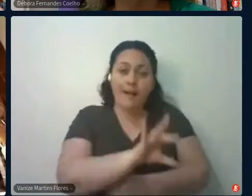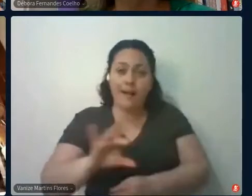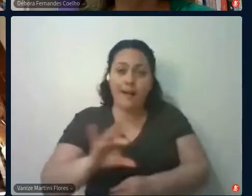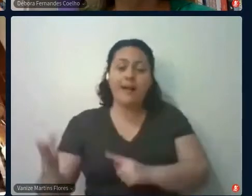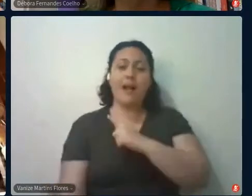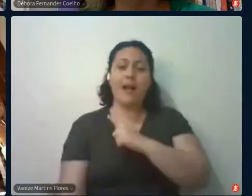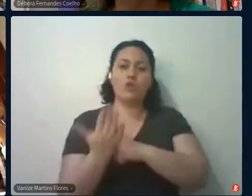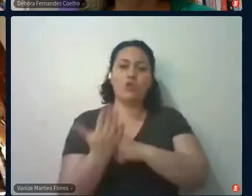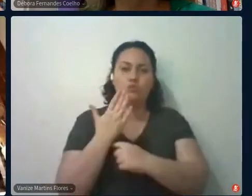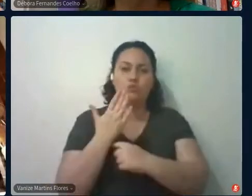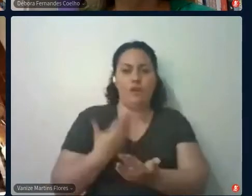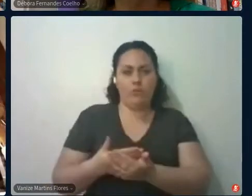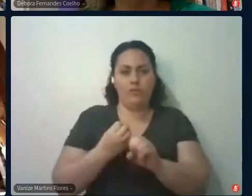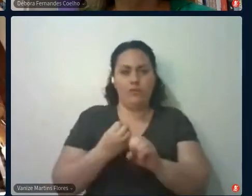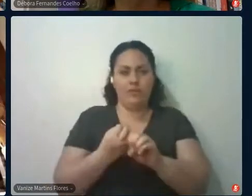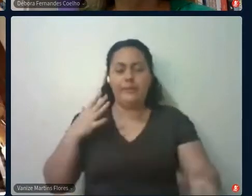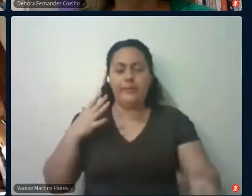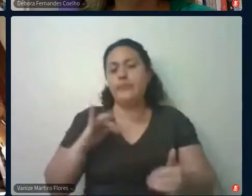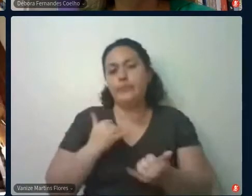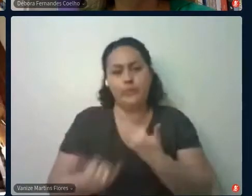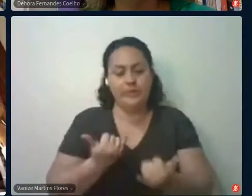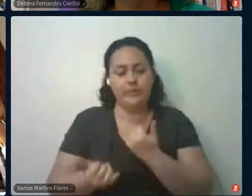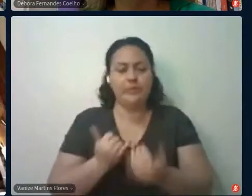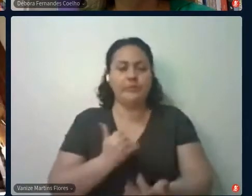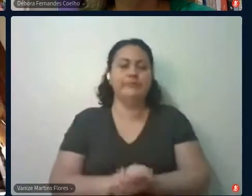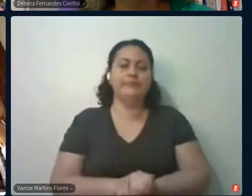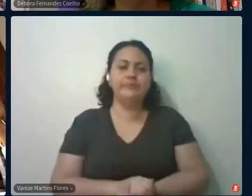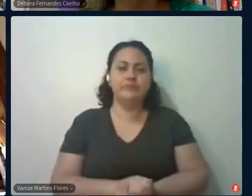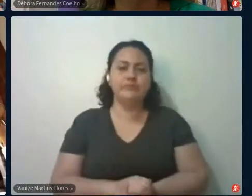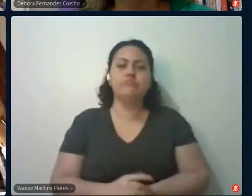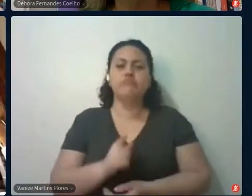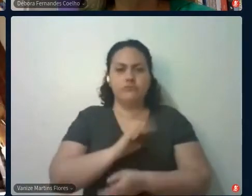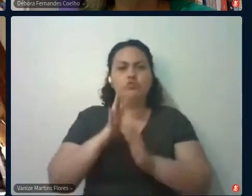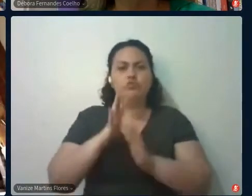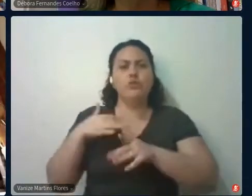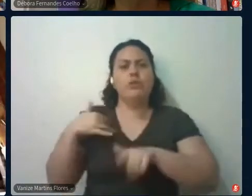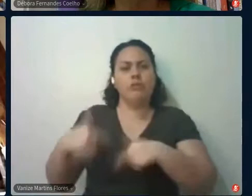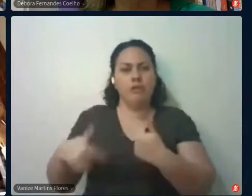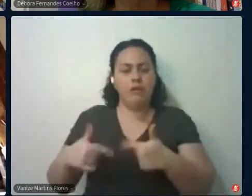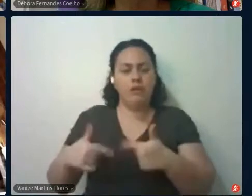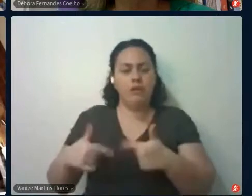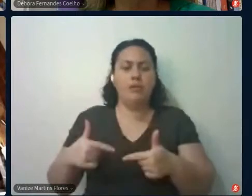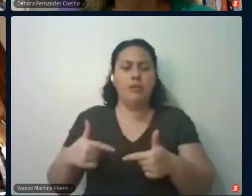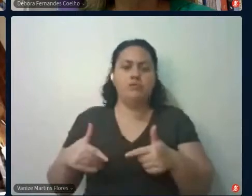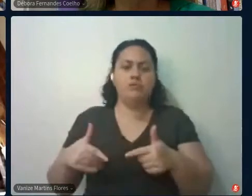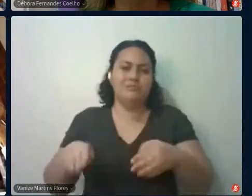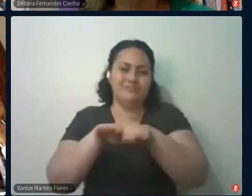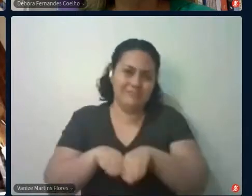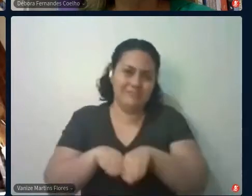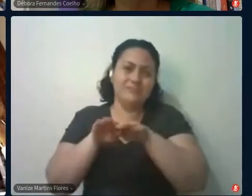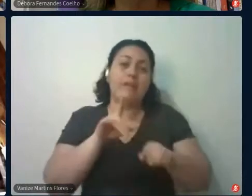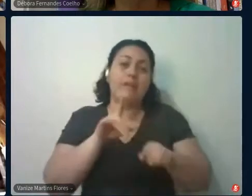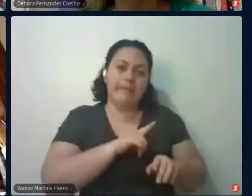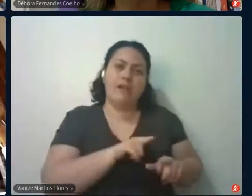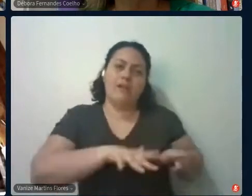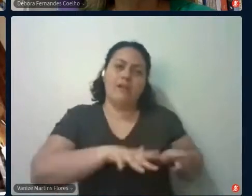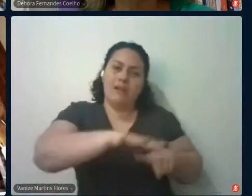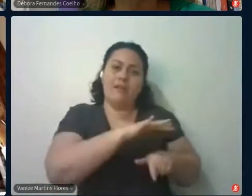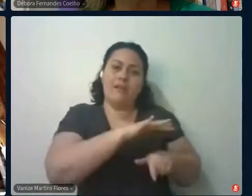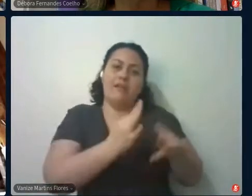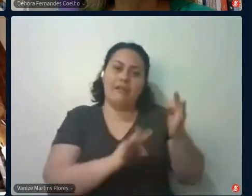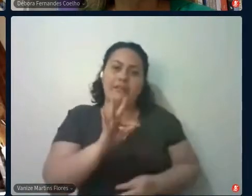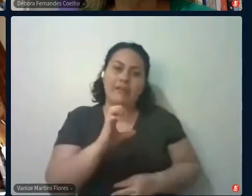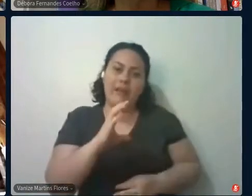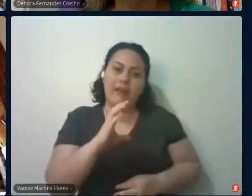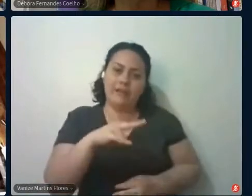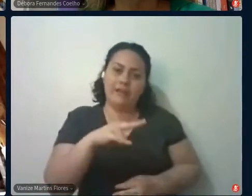Então, por exemplo, a gente tem trabalhado, então, em paralelo com essas questões técnicas de instalação do G Suite,